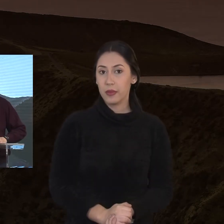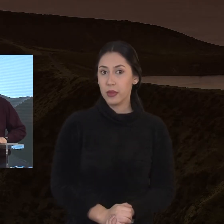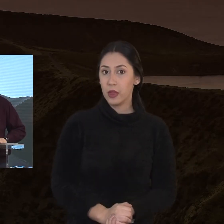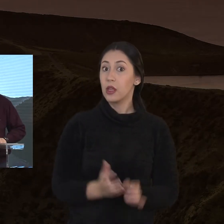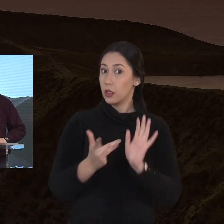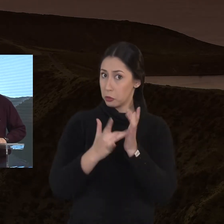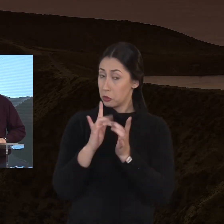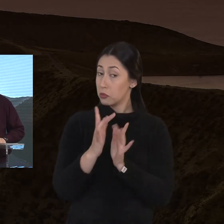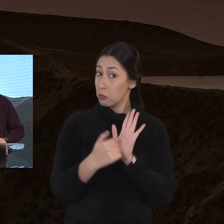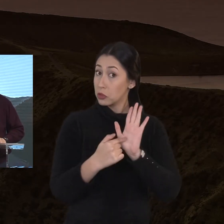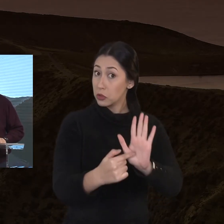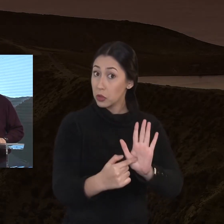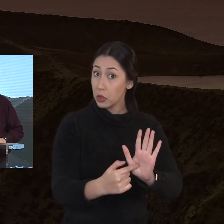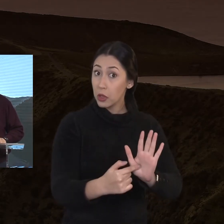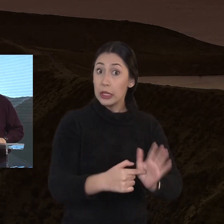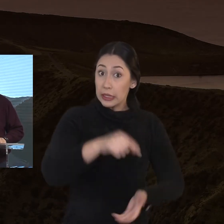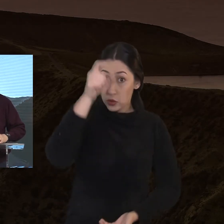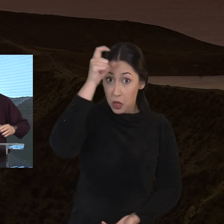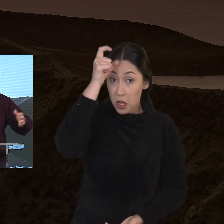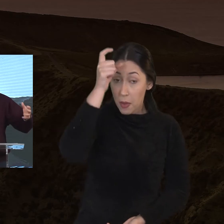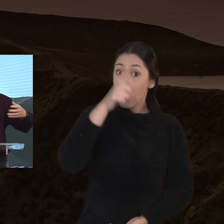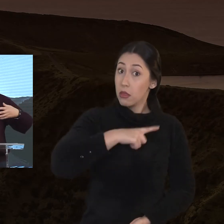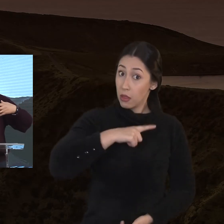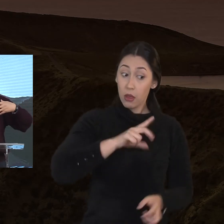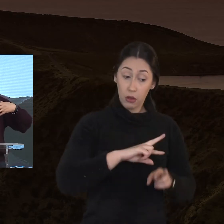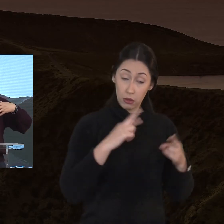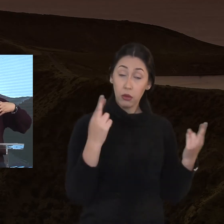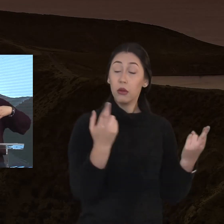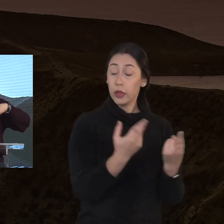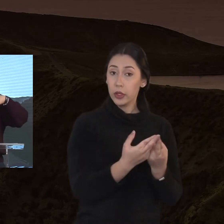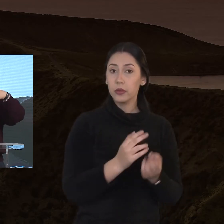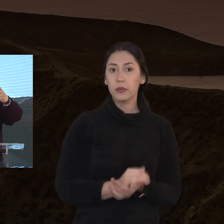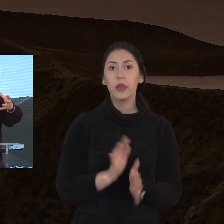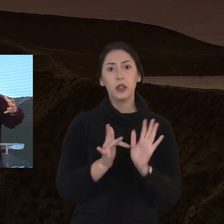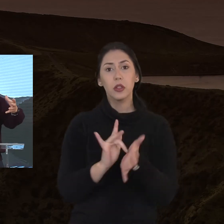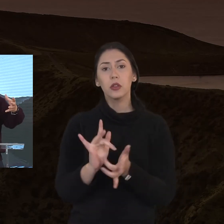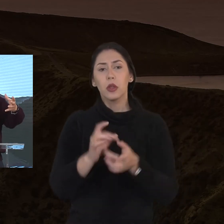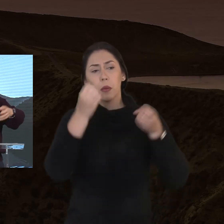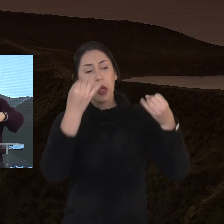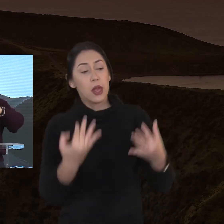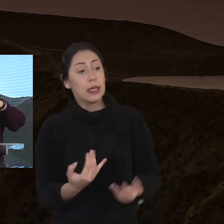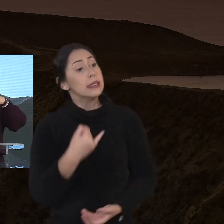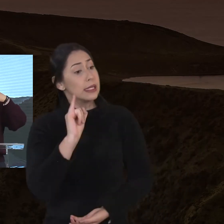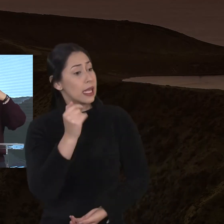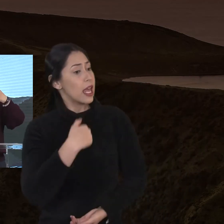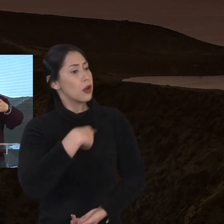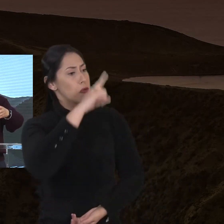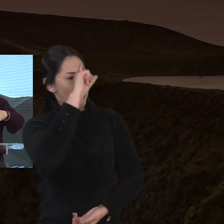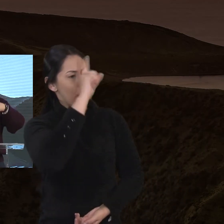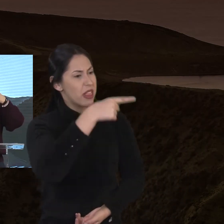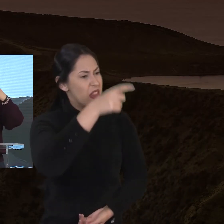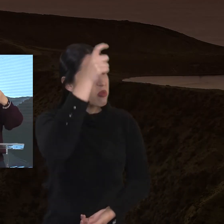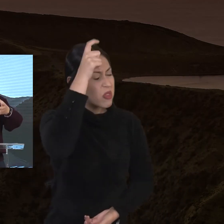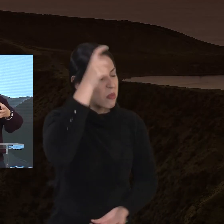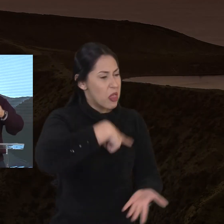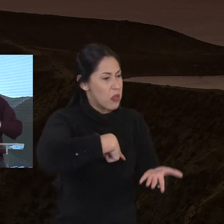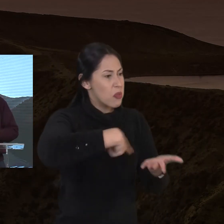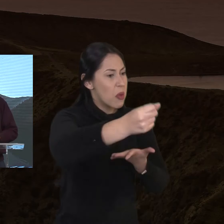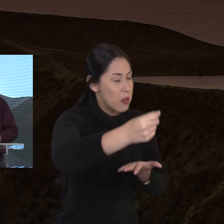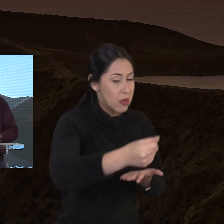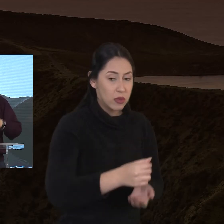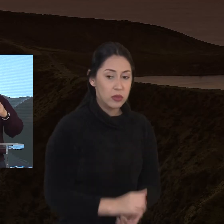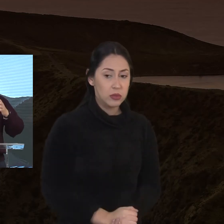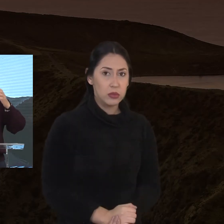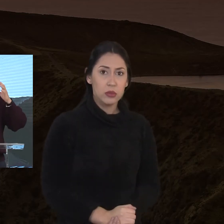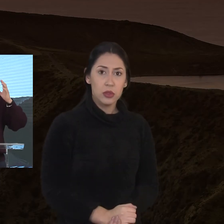reino o reino de satanás a jesus falou se eu tô expulsando os demônios pelo maioral dos demônios por belzebu